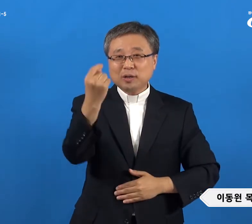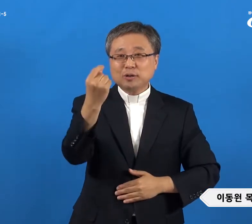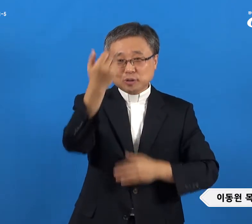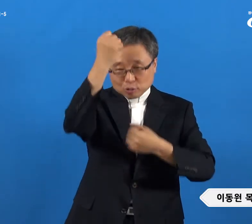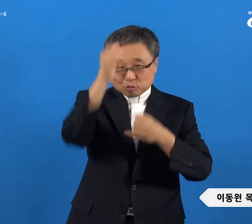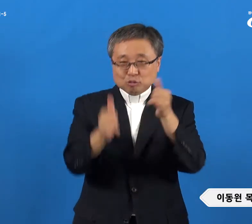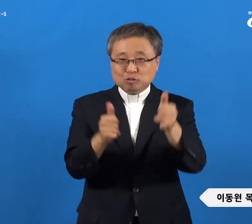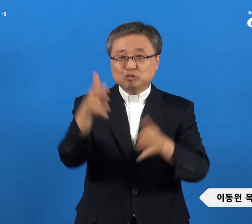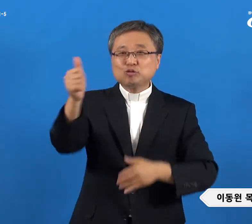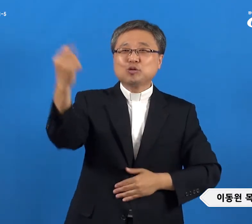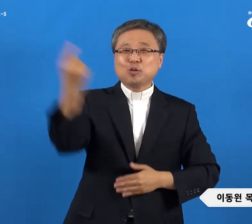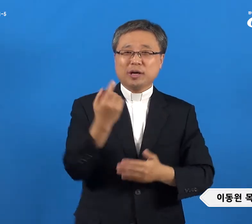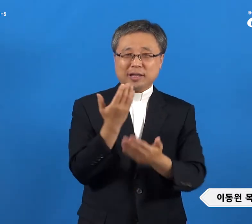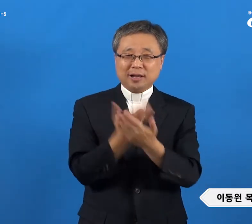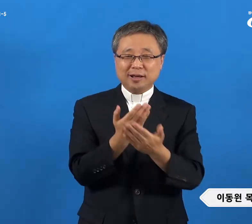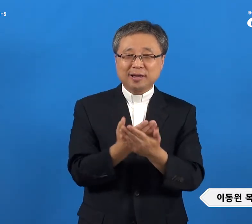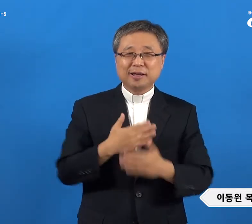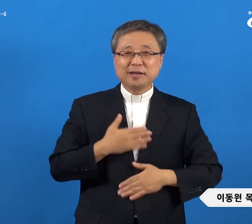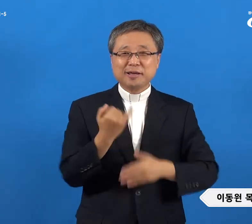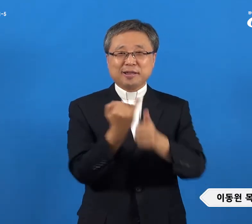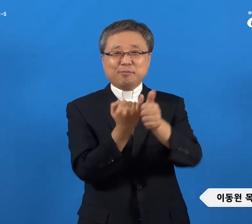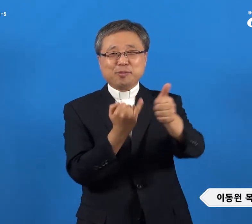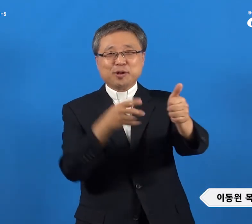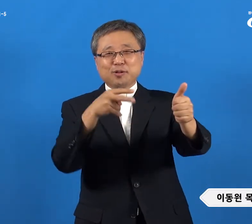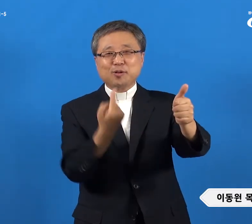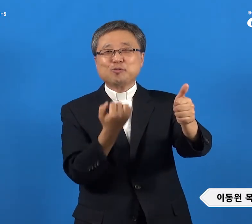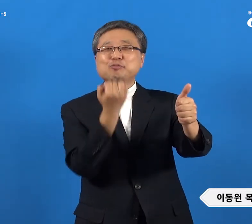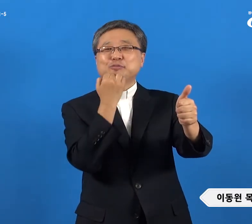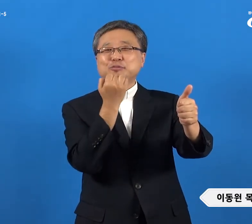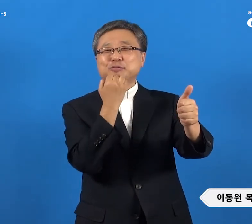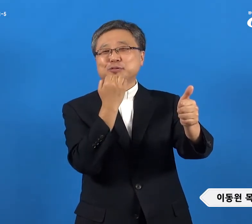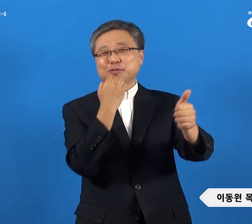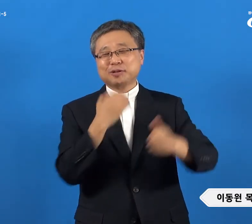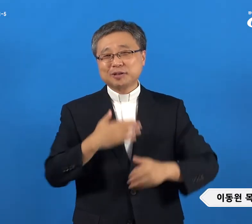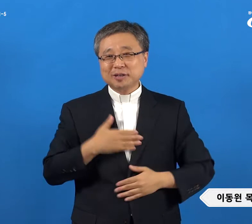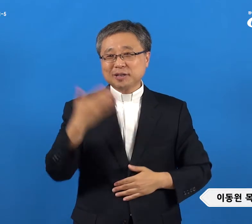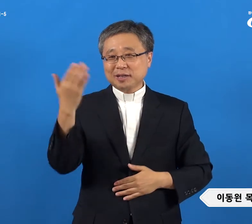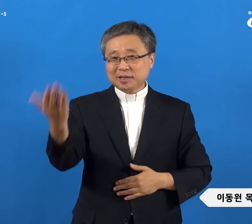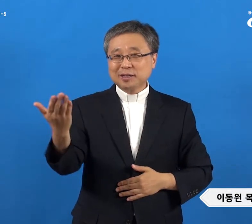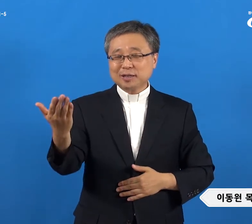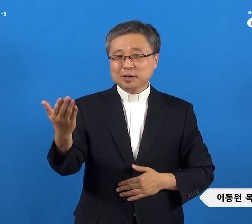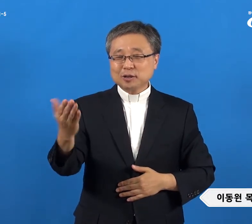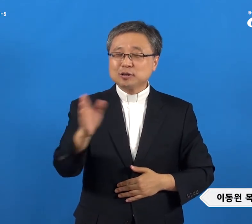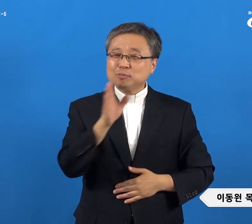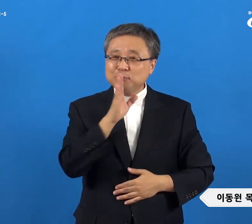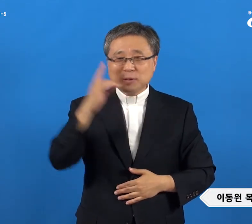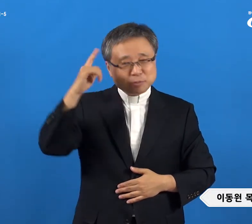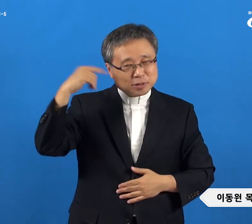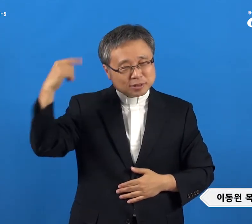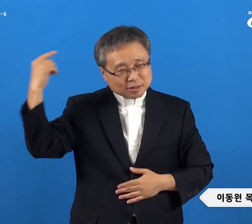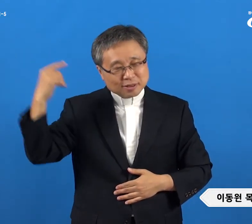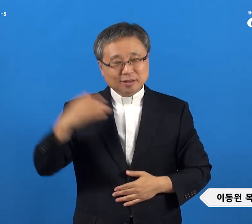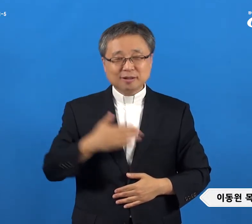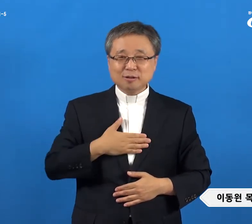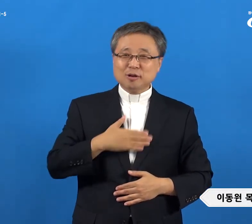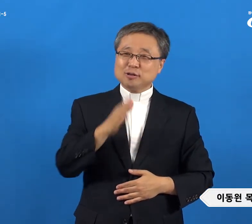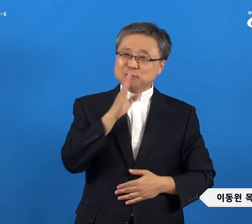해달라고. 남편도 웃더래요. 껄껄 웃더니 당신 단단히 미쳤구만. 단단히 미쳤구만